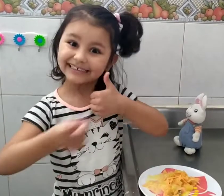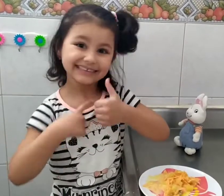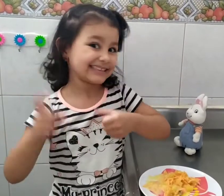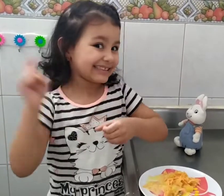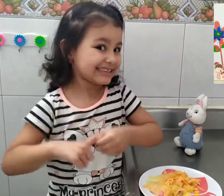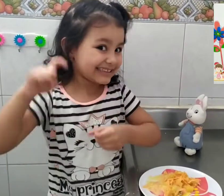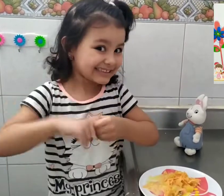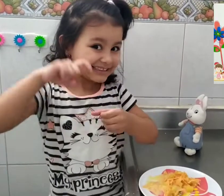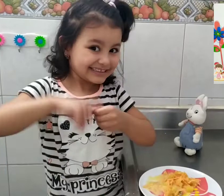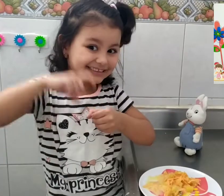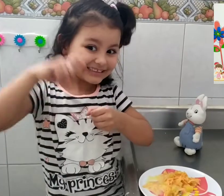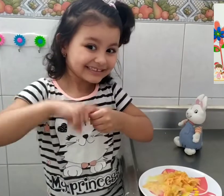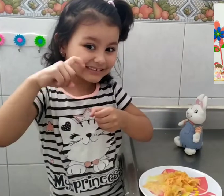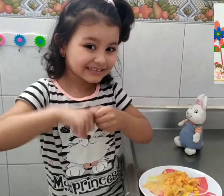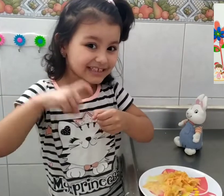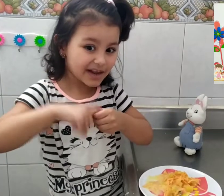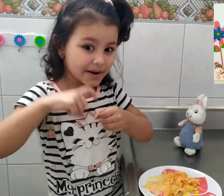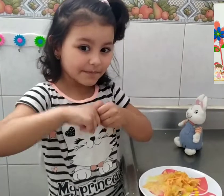dale like, suscríbete,